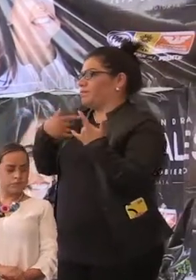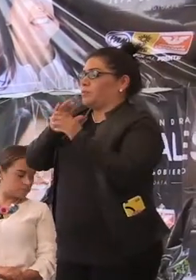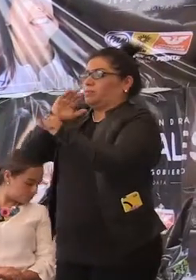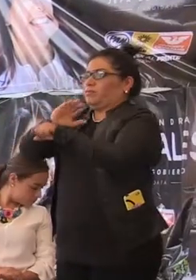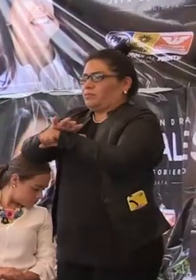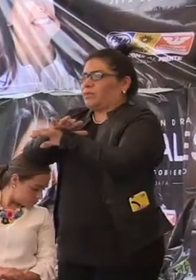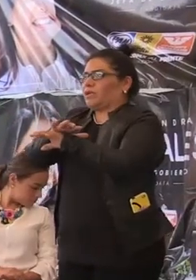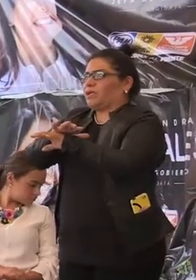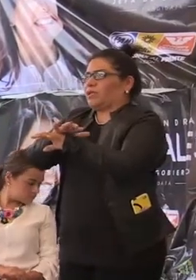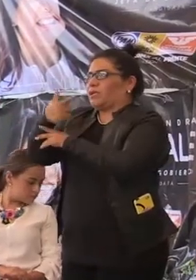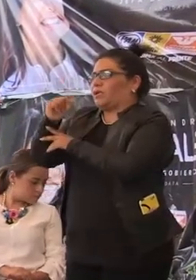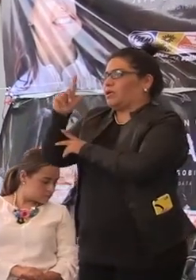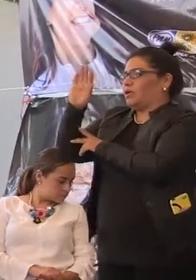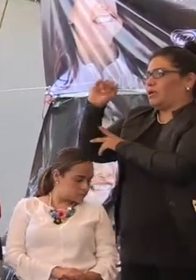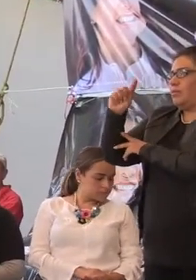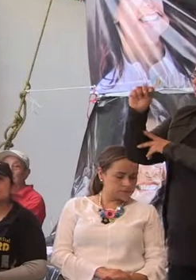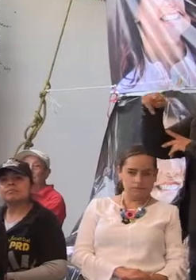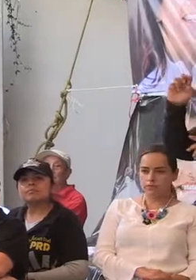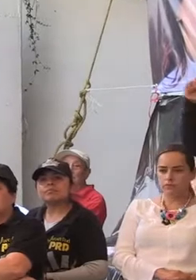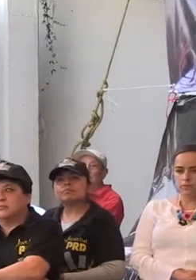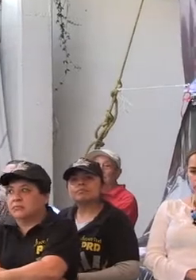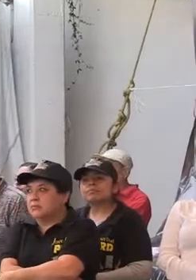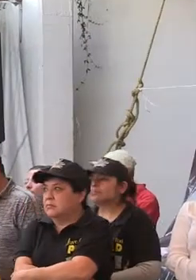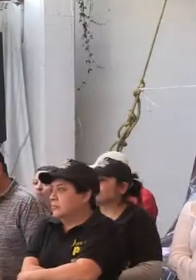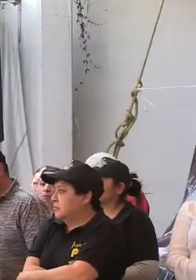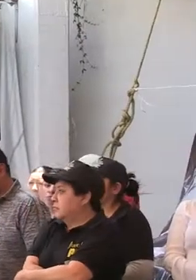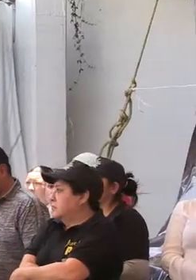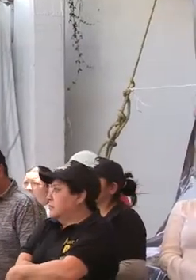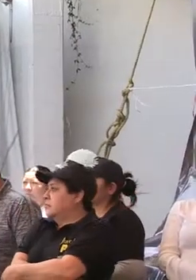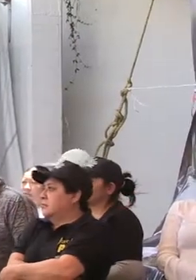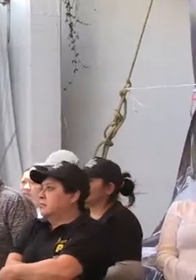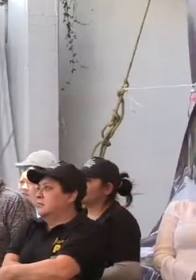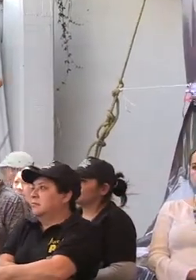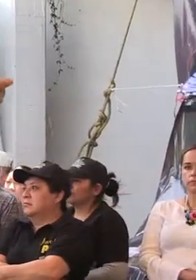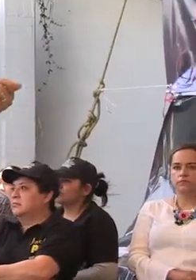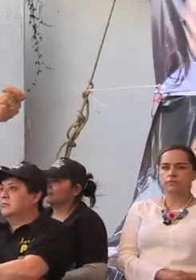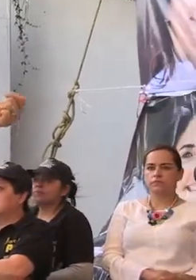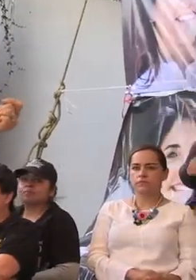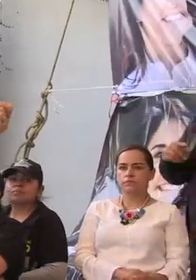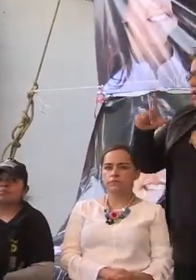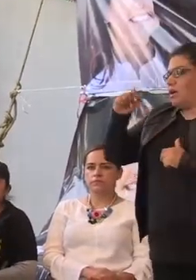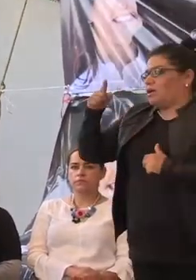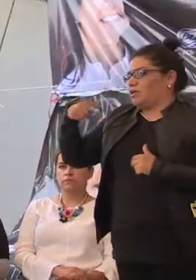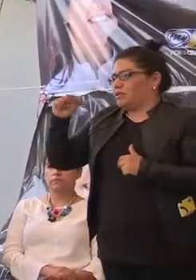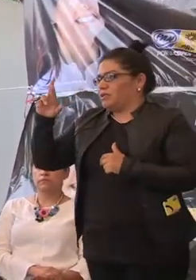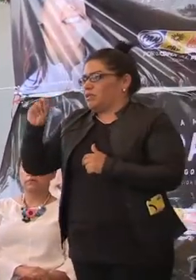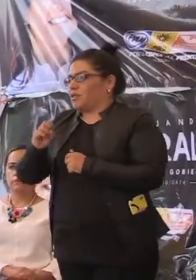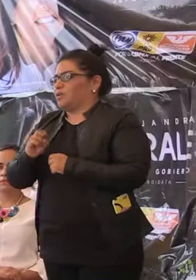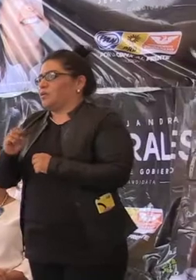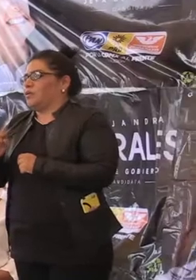integrante de gabinete de gobiernos de izquierda 3 veces con Lázaro Cárdenas, fui secretaria